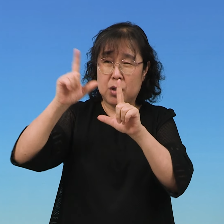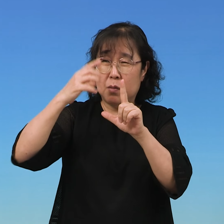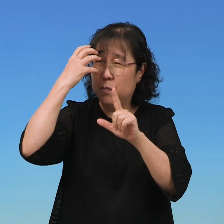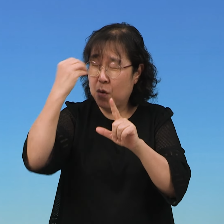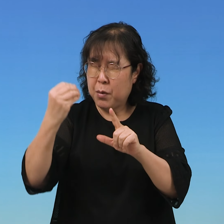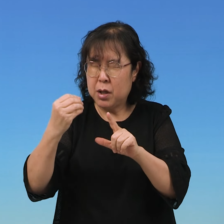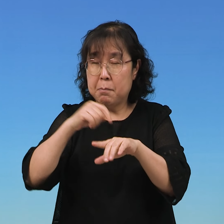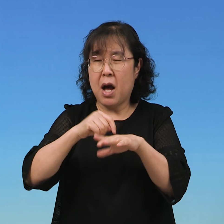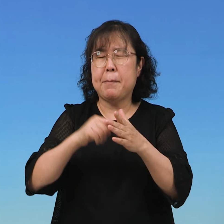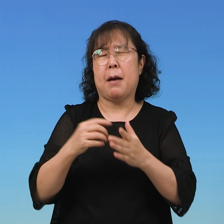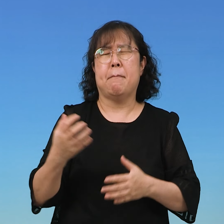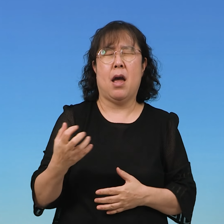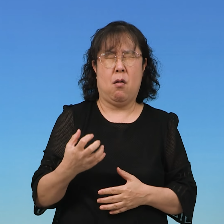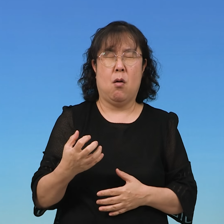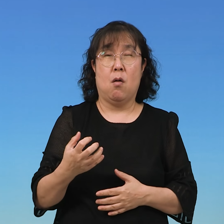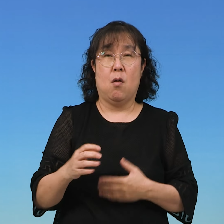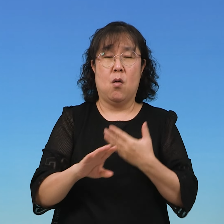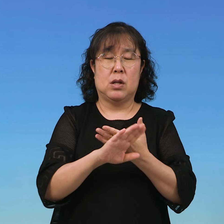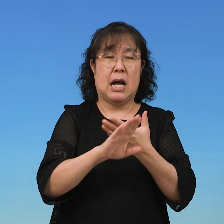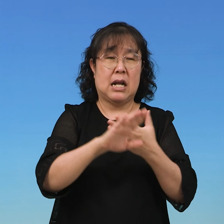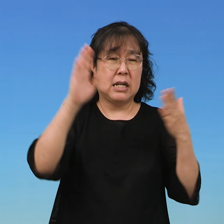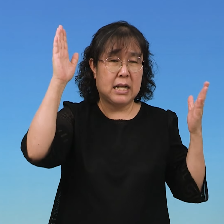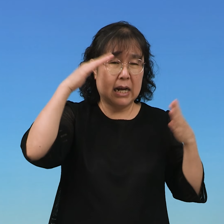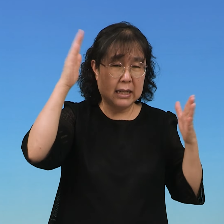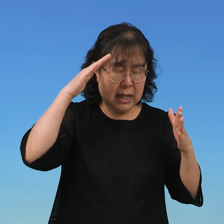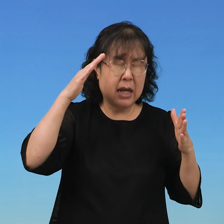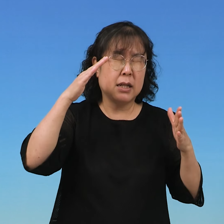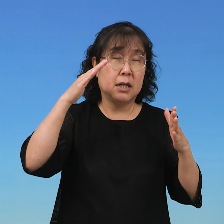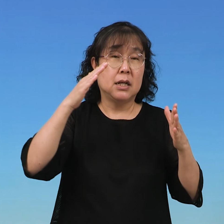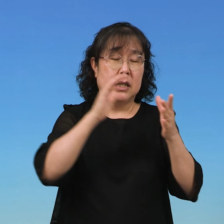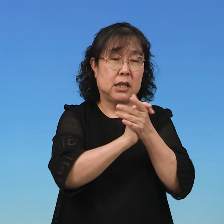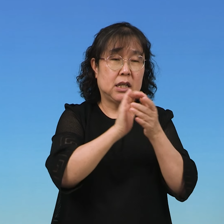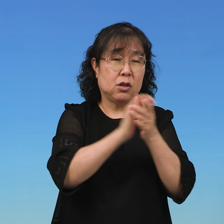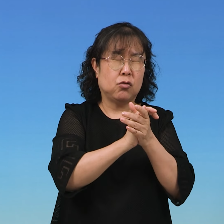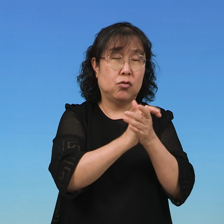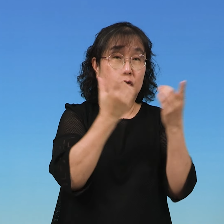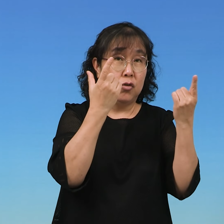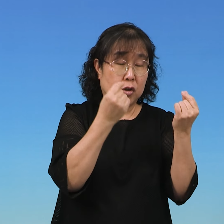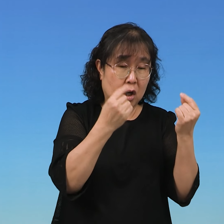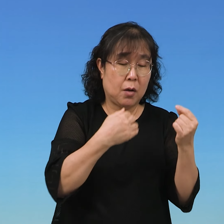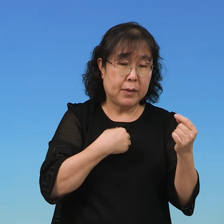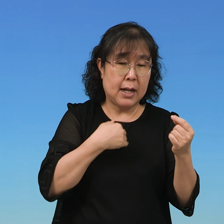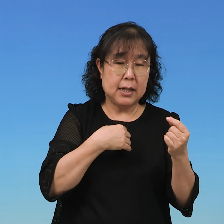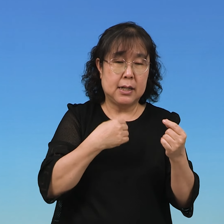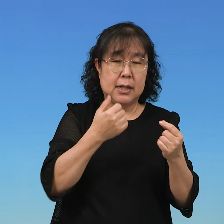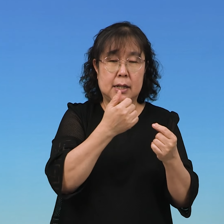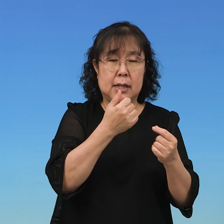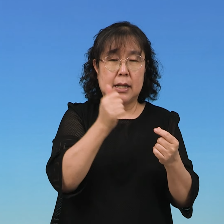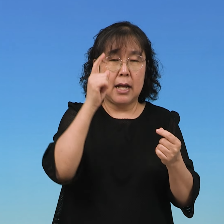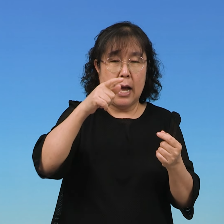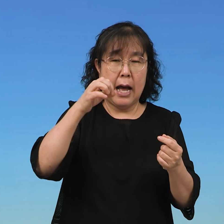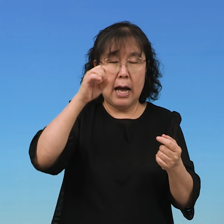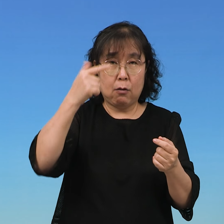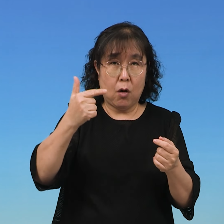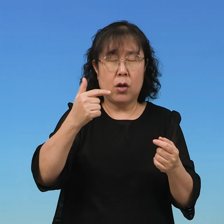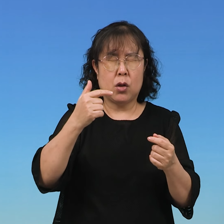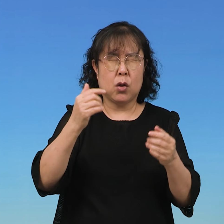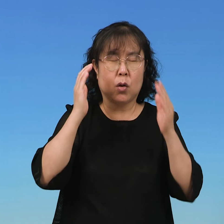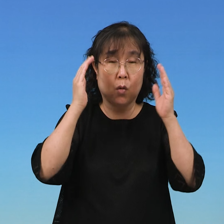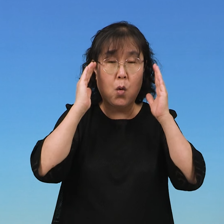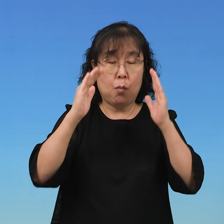미어져 옵니다. 다른 애들처럼 학원도 독서실도 다닐 수 없지만 그렇기에 더 이를 악물고 공부하려